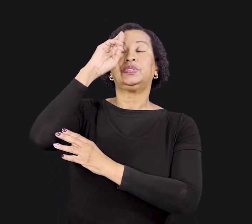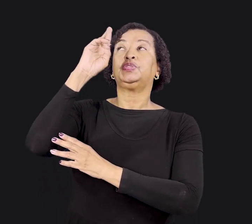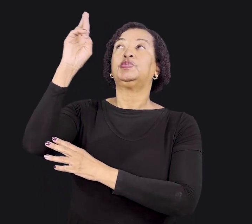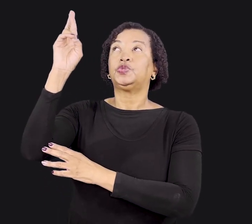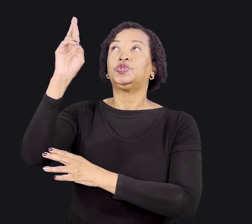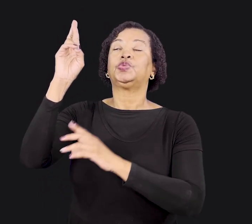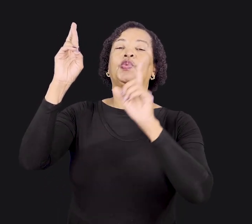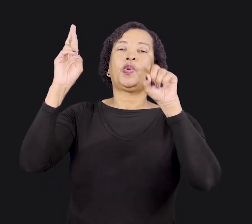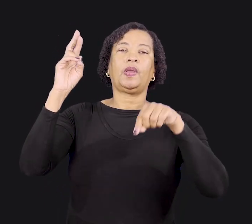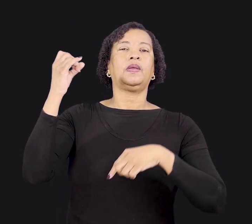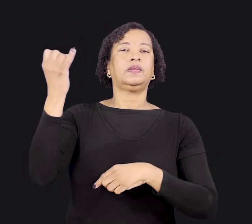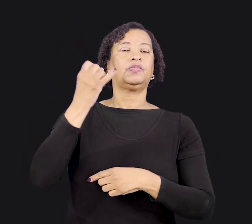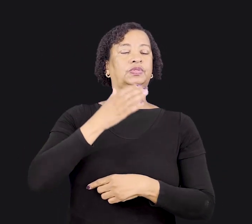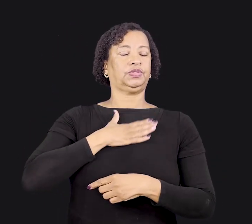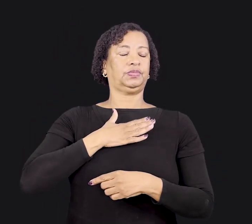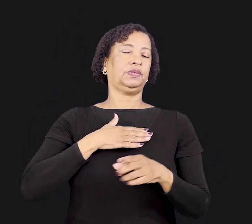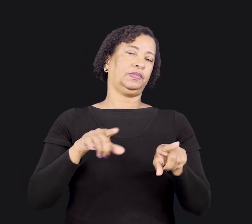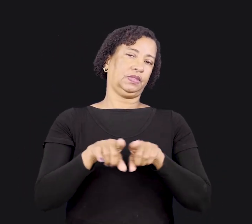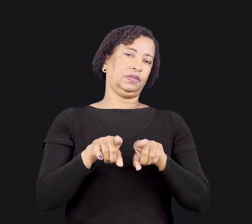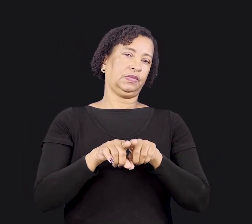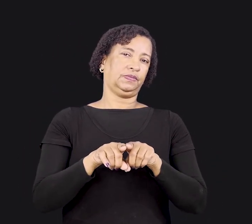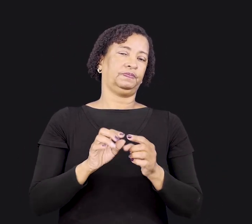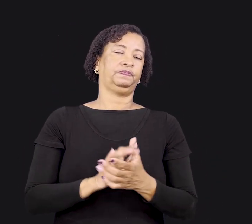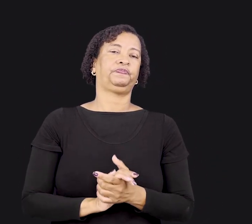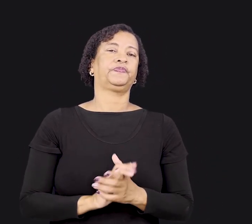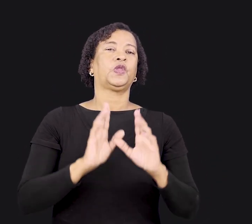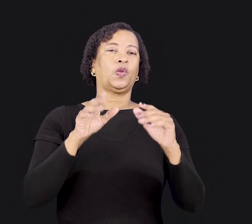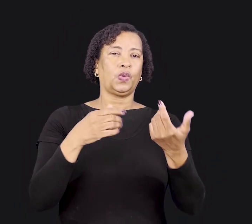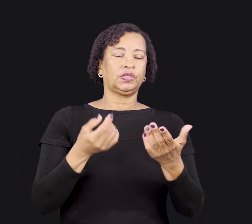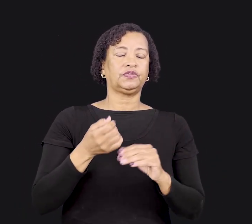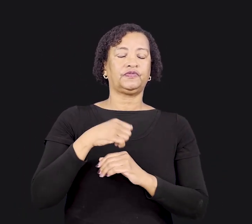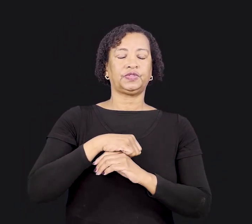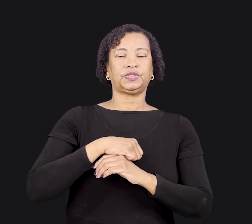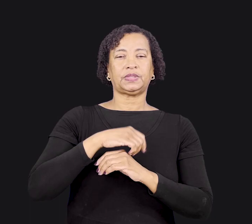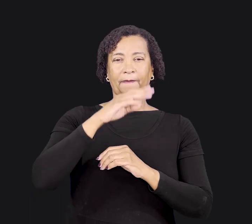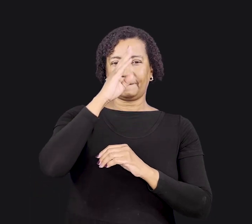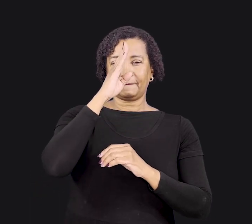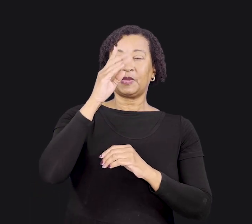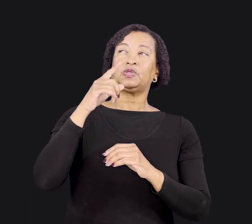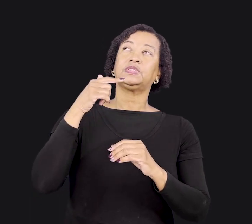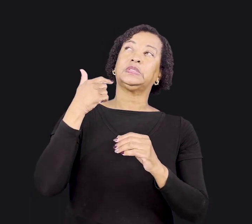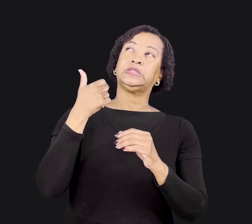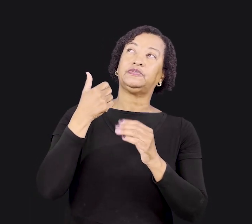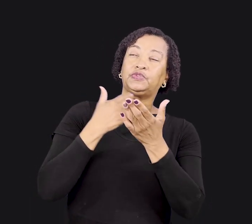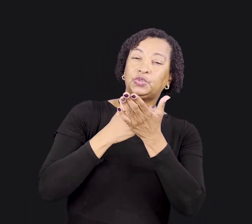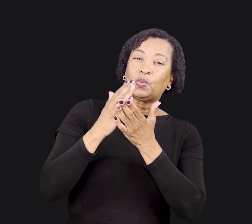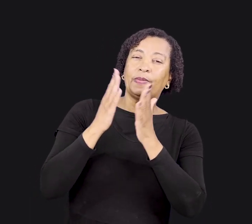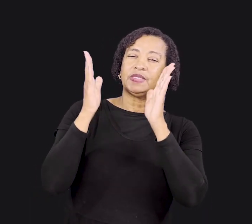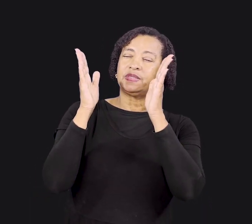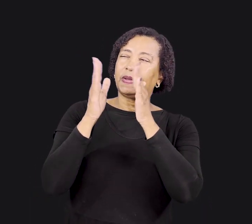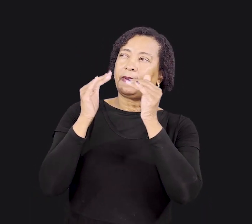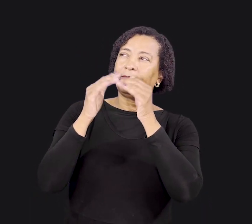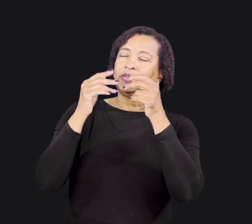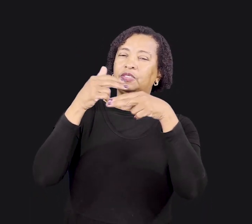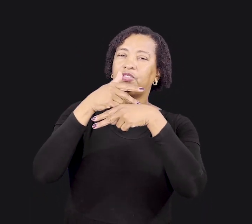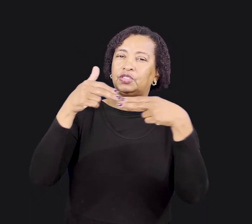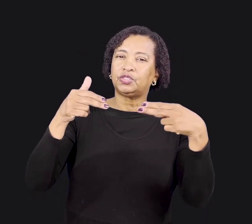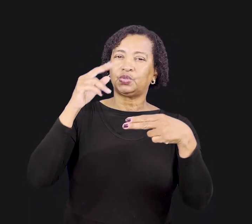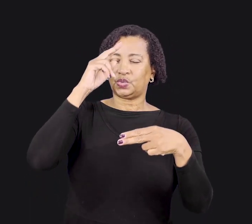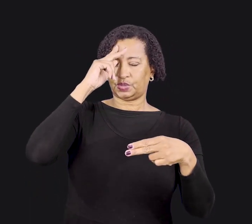é importante para mim. Uma vez estabelecida essa prioridade, você começa a fazer seus pedidos pessoais. Dá-nos hoje